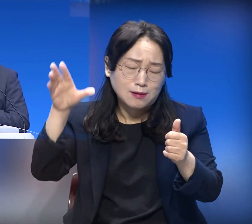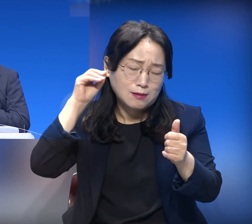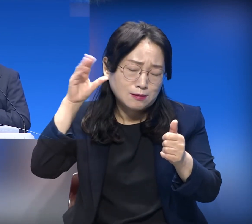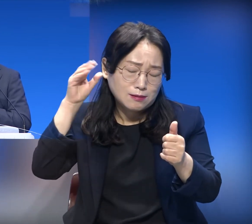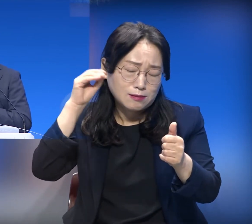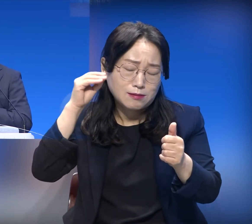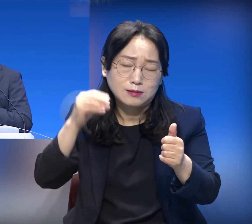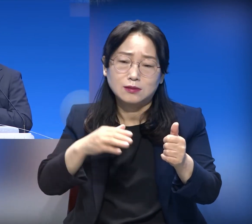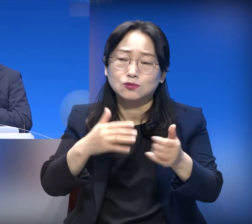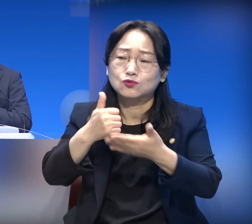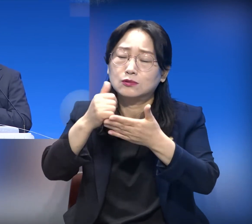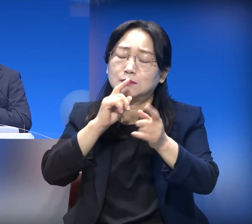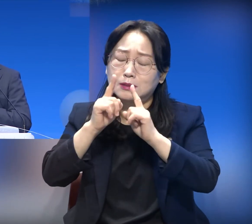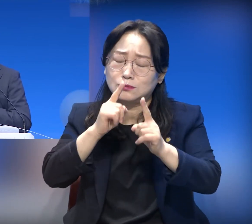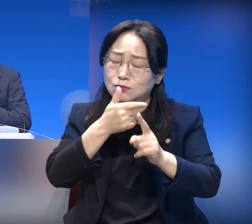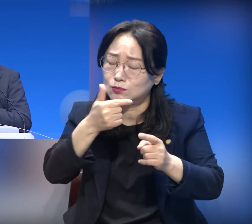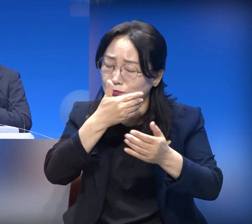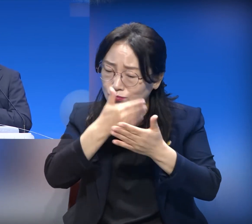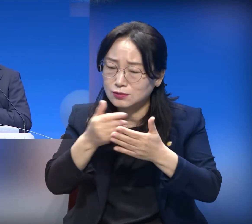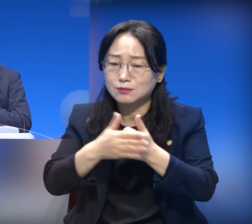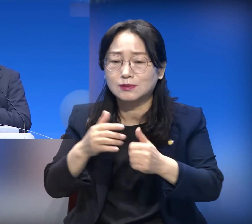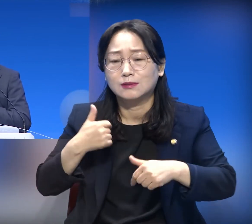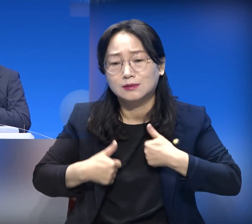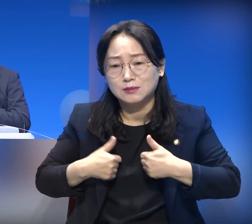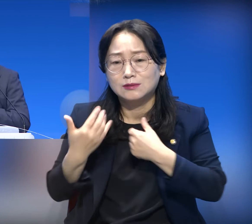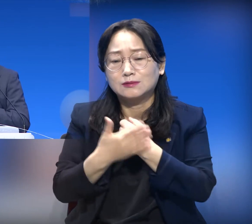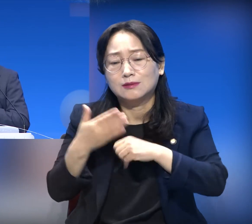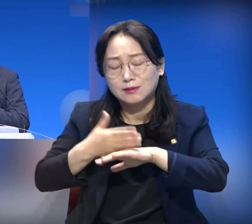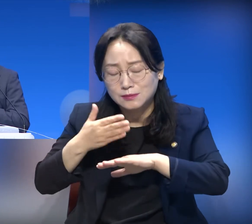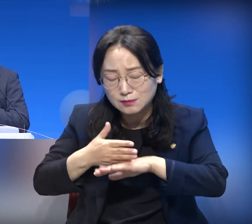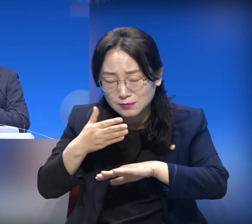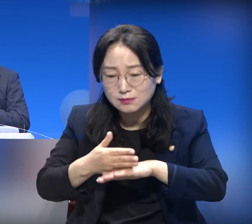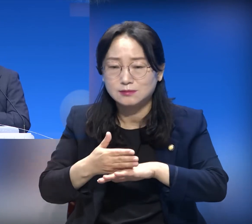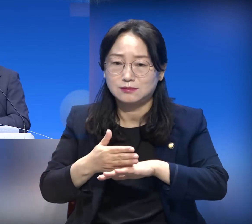너무나 주님 말씀이 있기 때문에 이것이 기쁨이고 은혜고 감사합니다.